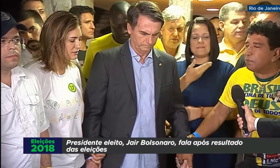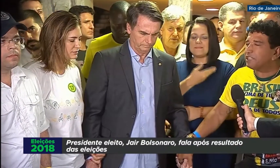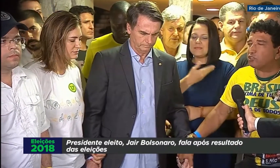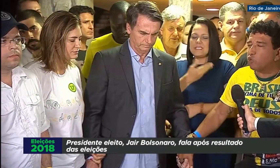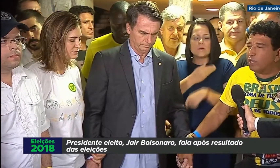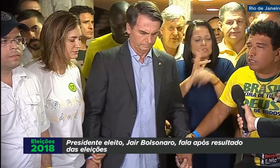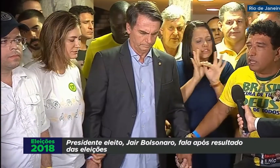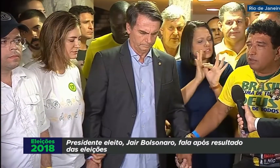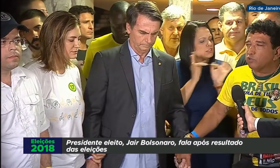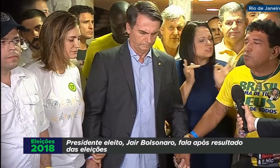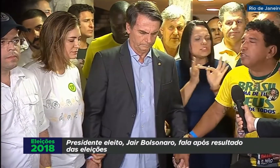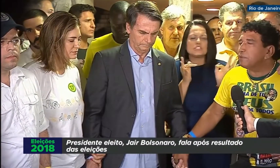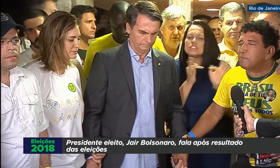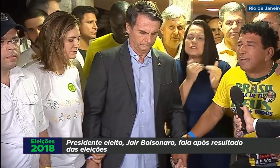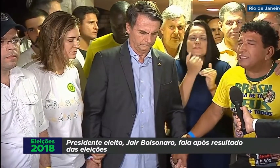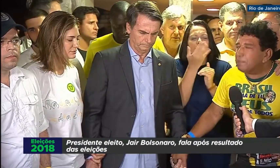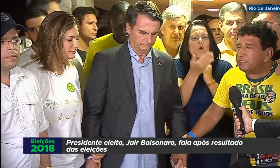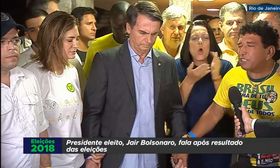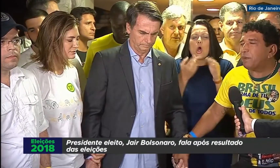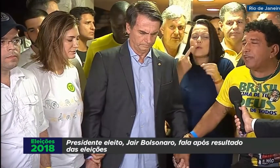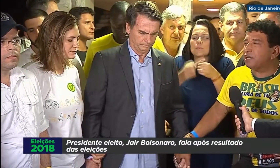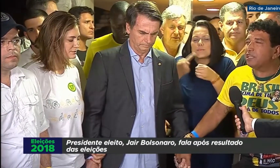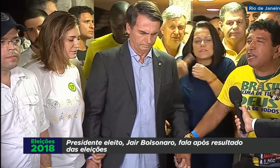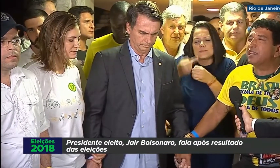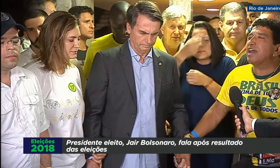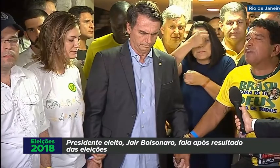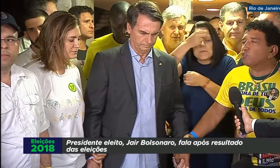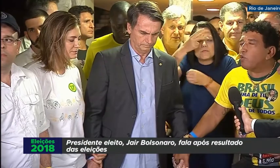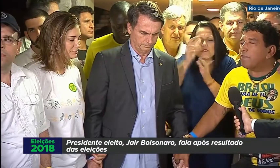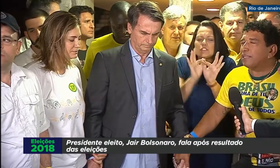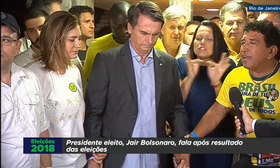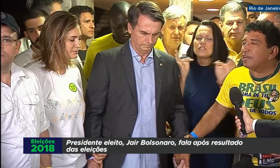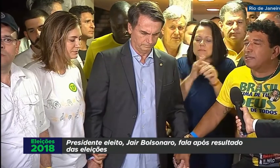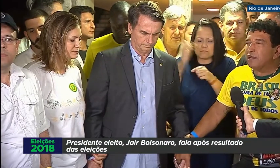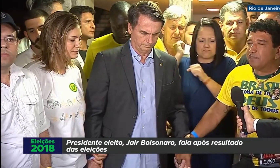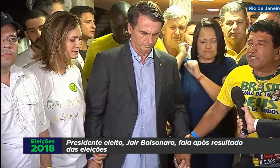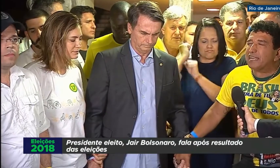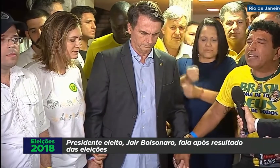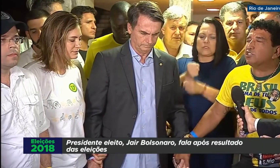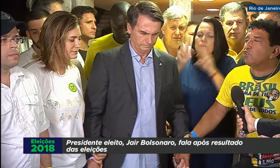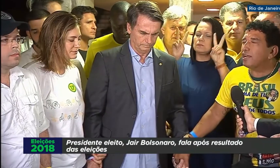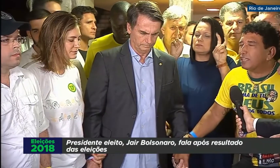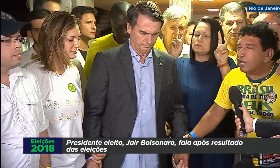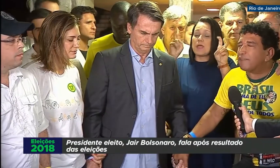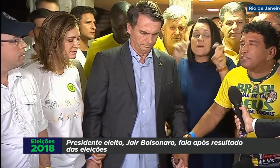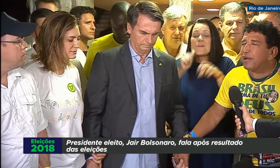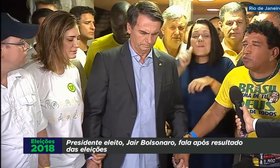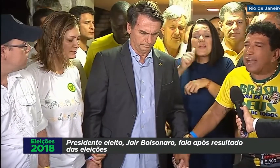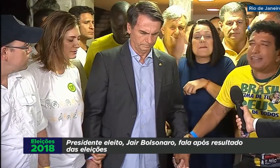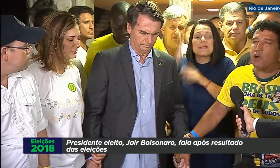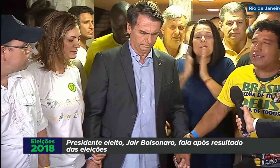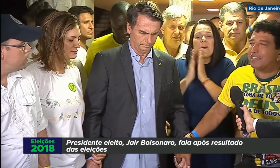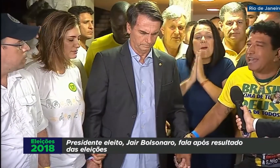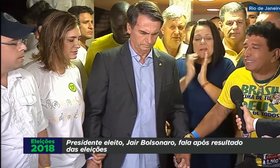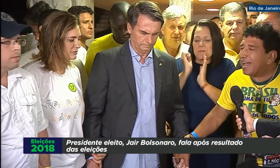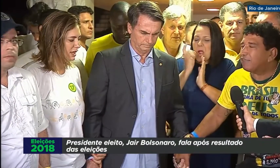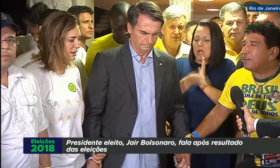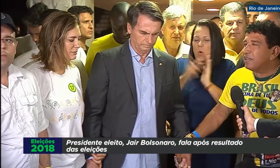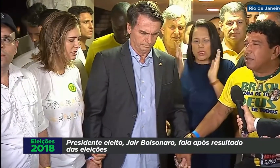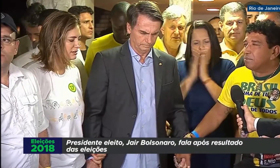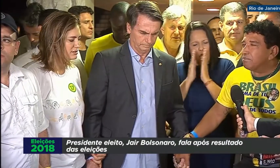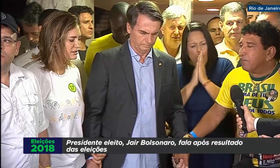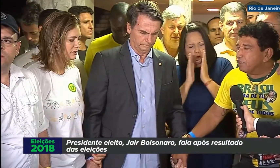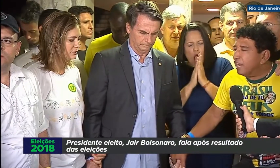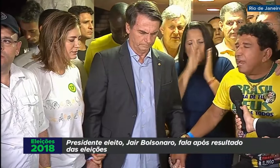mais simples nas ruas, do município mais simples desse país, que levantou uma bandeira, desde aquela senhora que orava de madrugada, a outra que